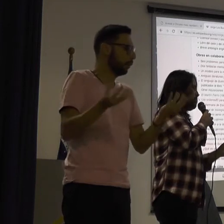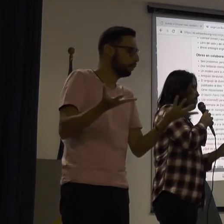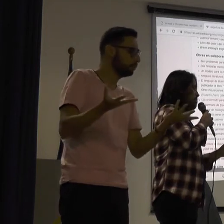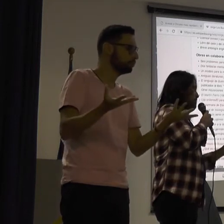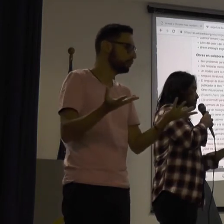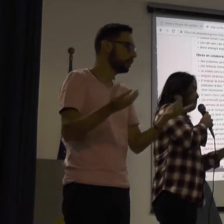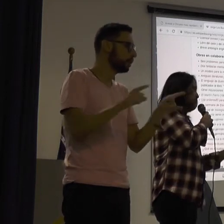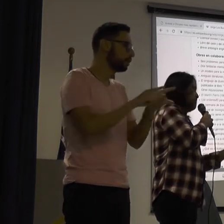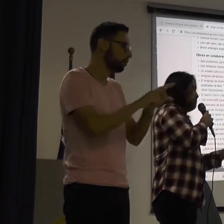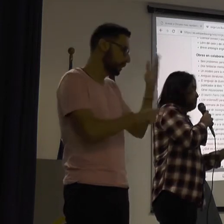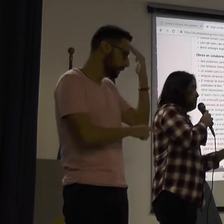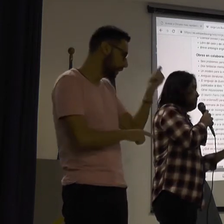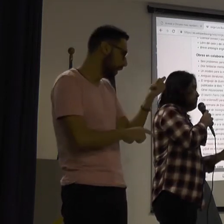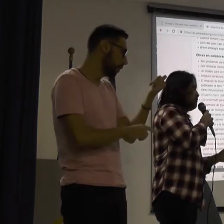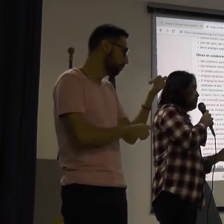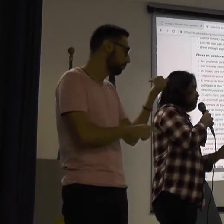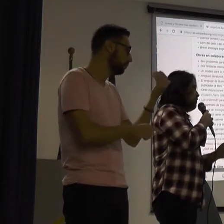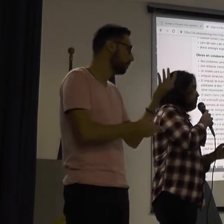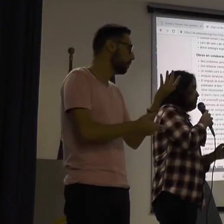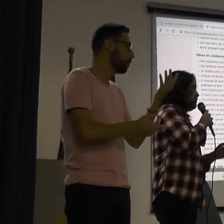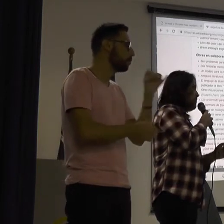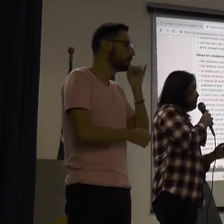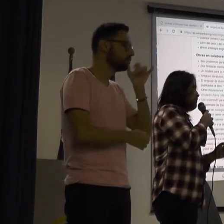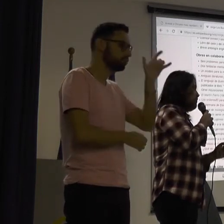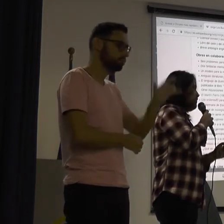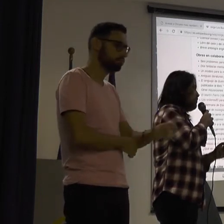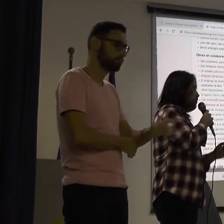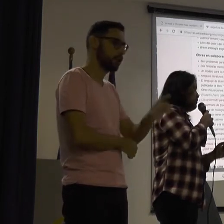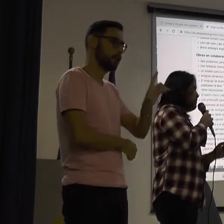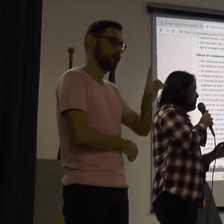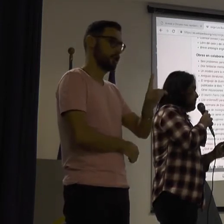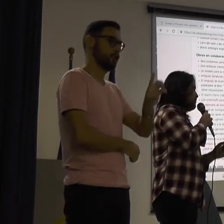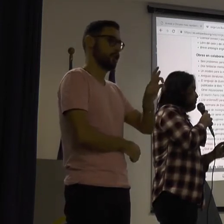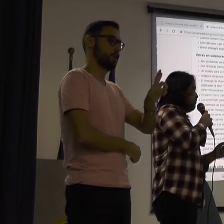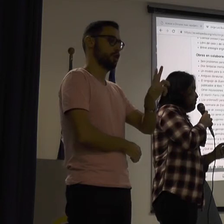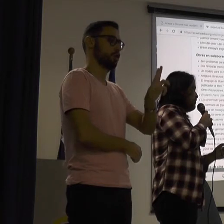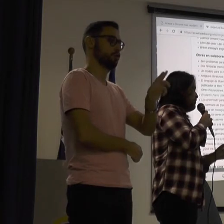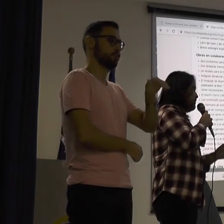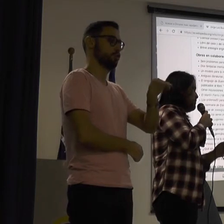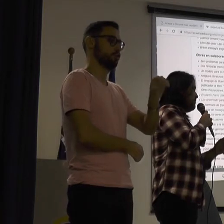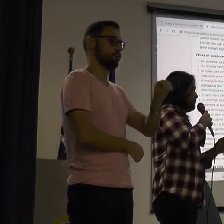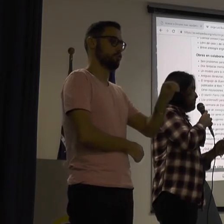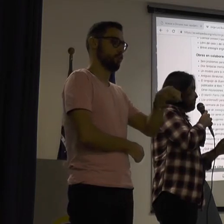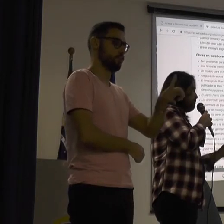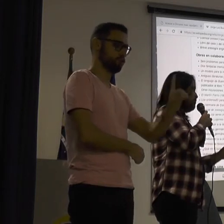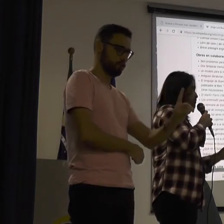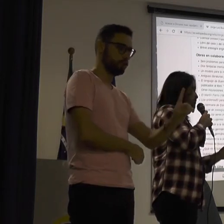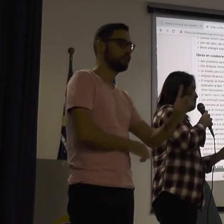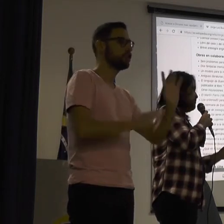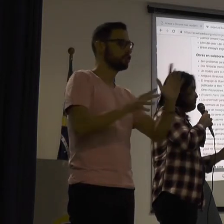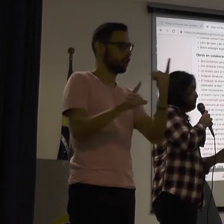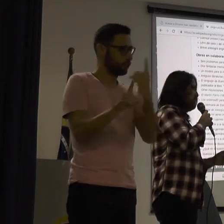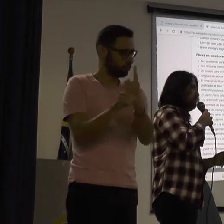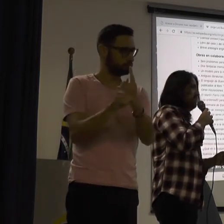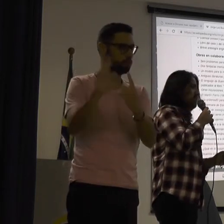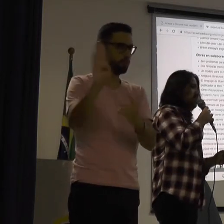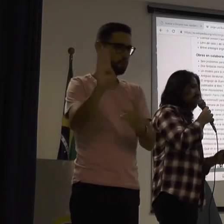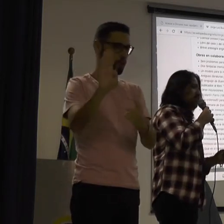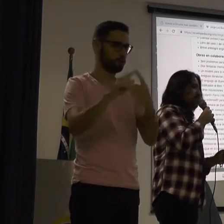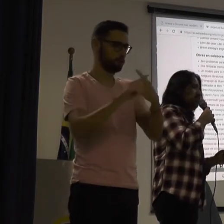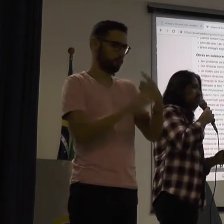vocês sabem, não sei se eu já te contei, mas o Drummond teve um encontro marcado com o Borges, né, porque a filha casou com um argentino,